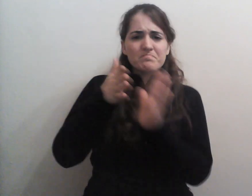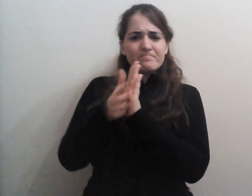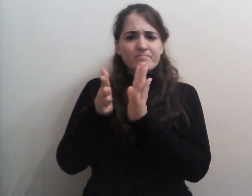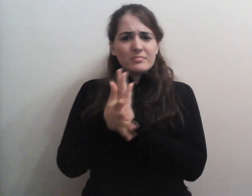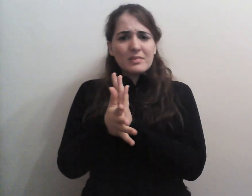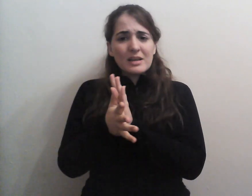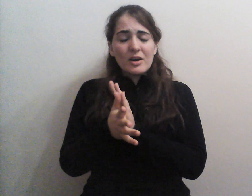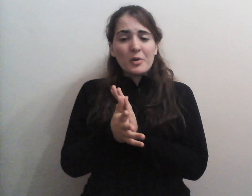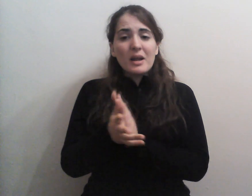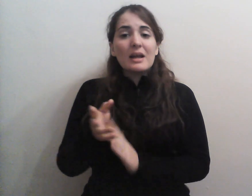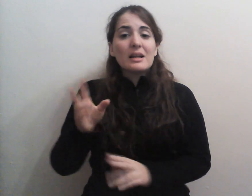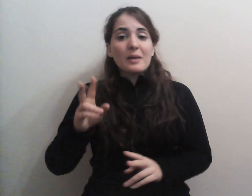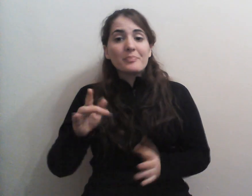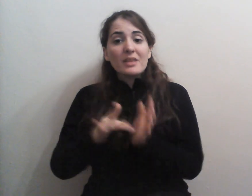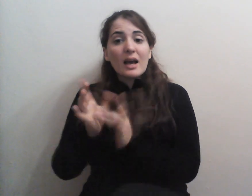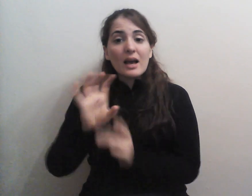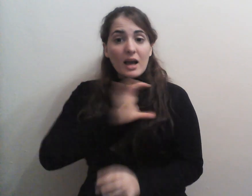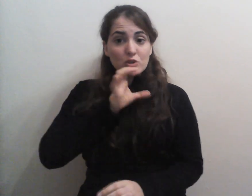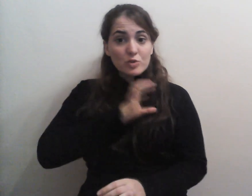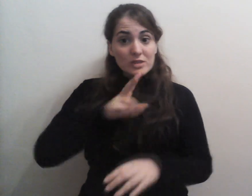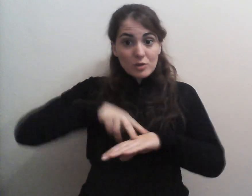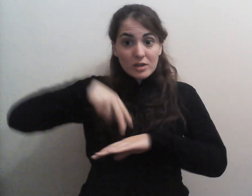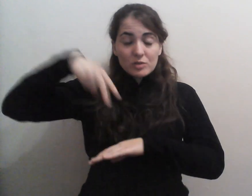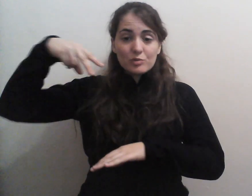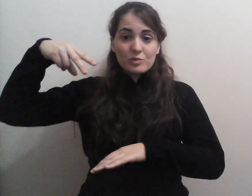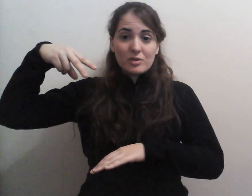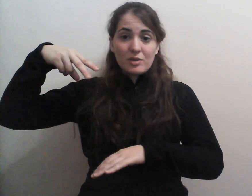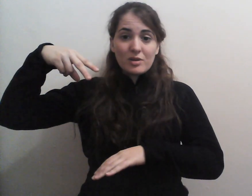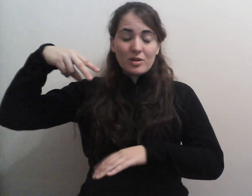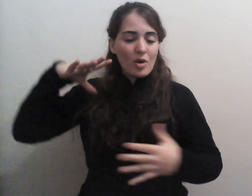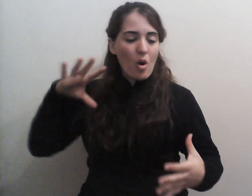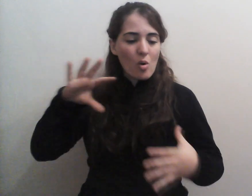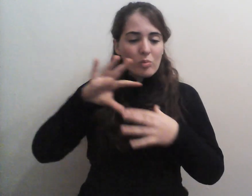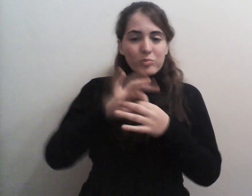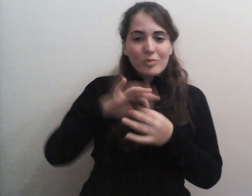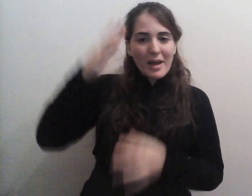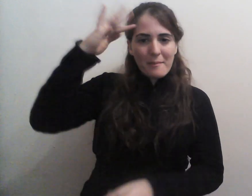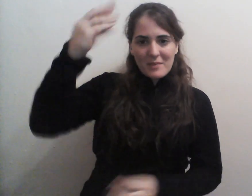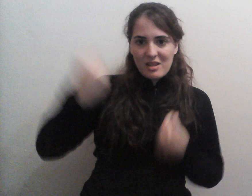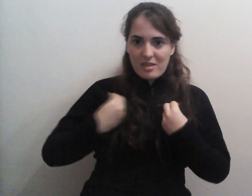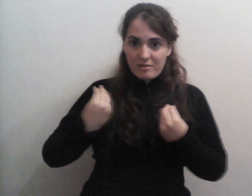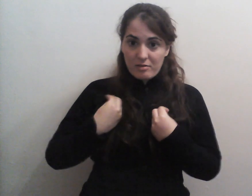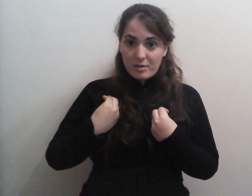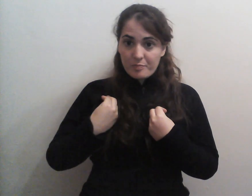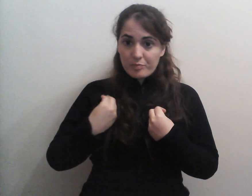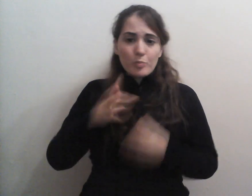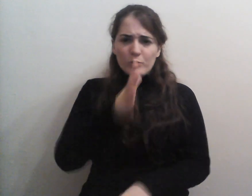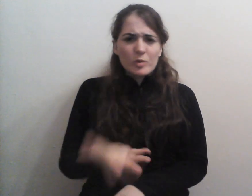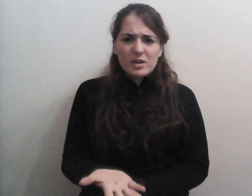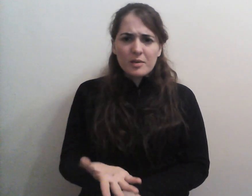está ligada con nuestra esperanza viva. Porque si Cristo no hubiese resucitado, no tendríamos esperanza